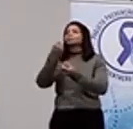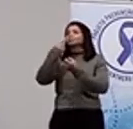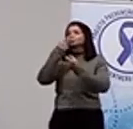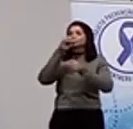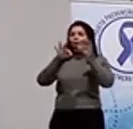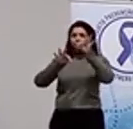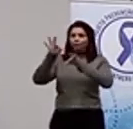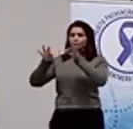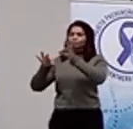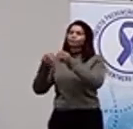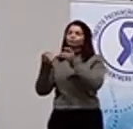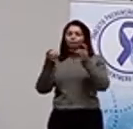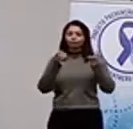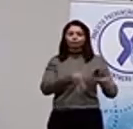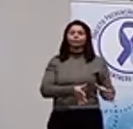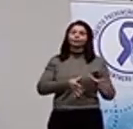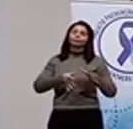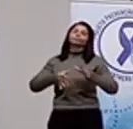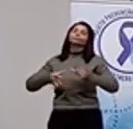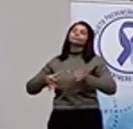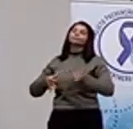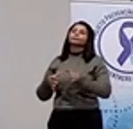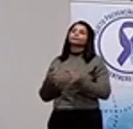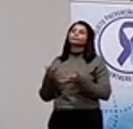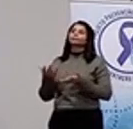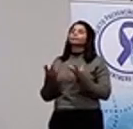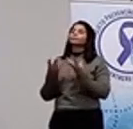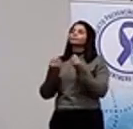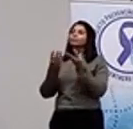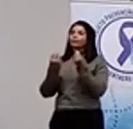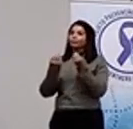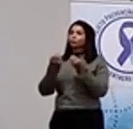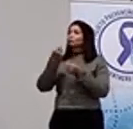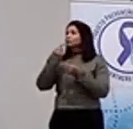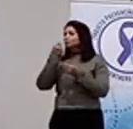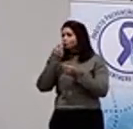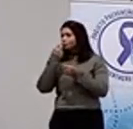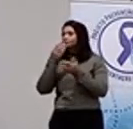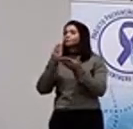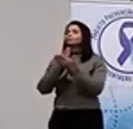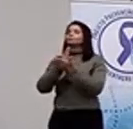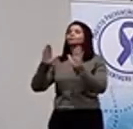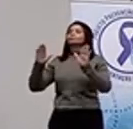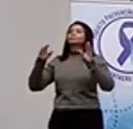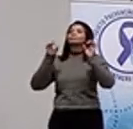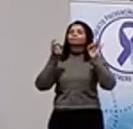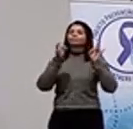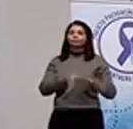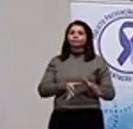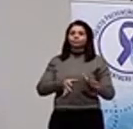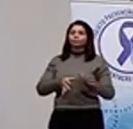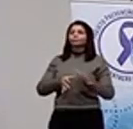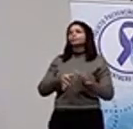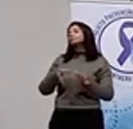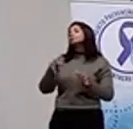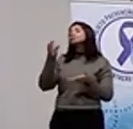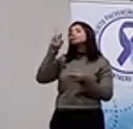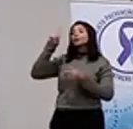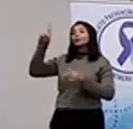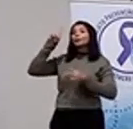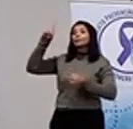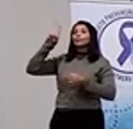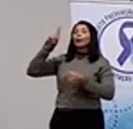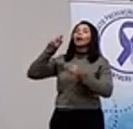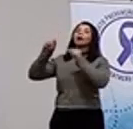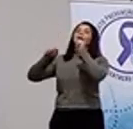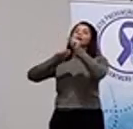remédio também é abandonado. Certo? É uma pena, muito remédio acabou assim. Que você tinha tanta esperança nele, estava indo tão bem, mas o placebo teve o